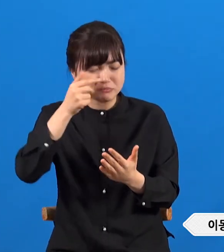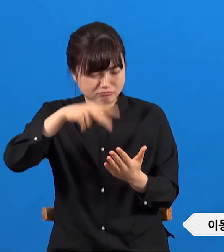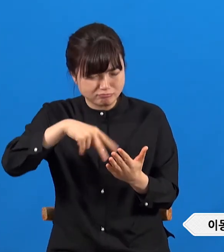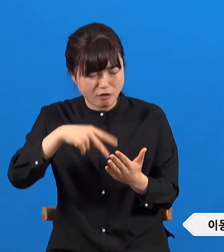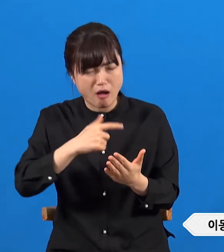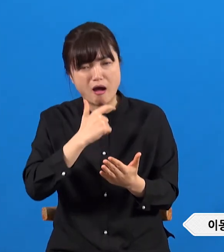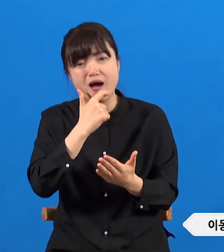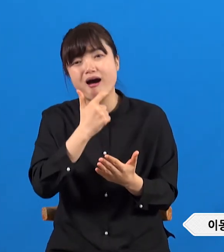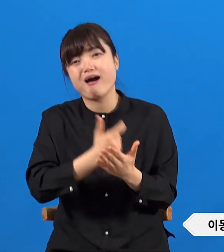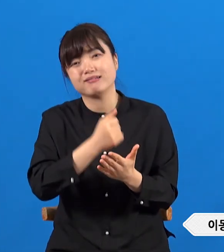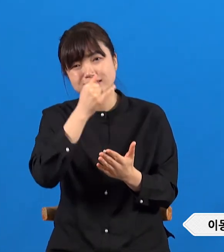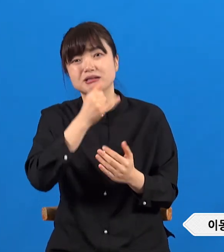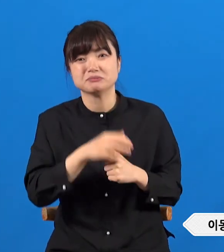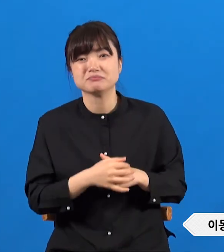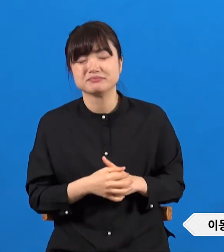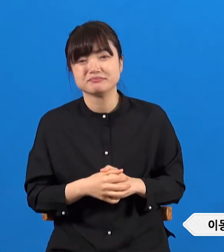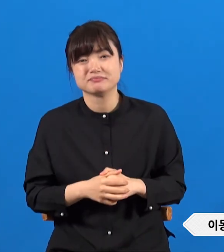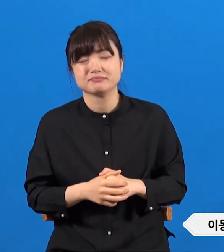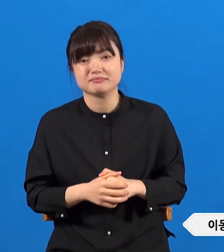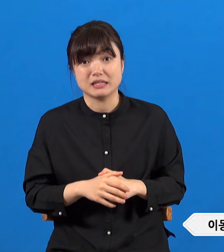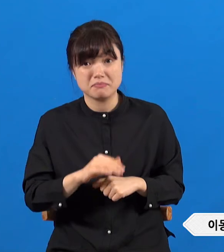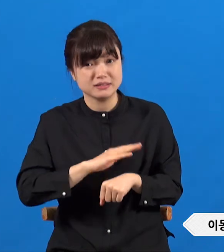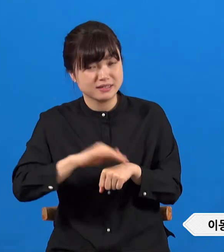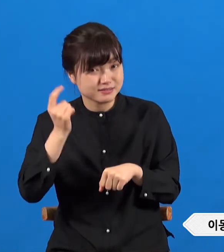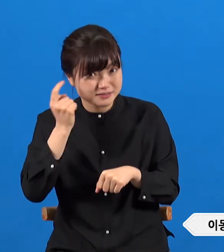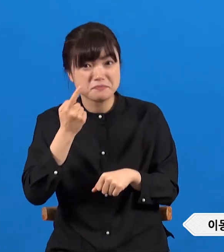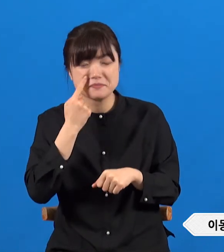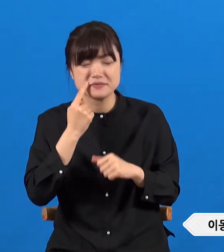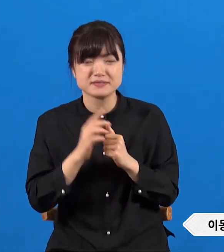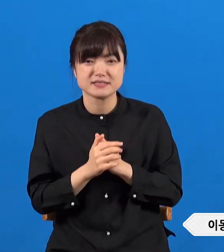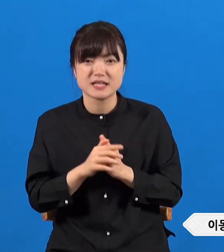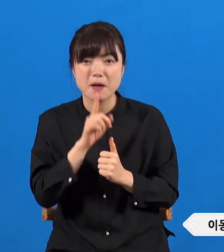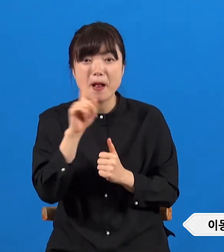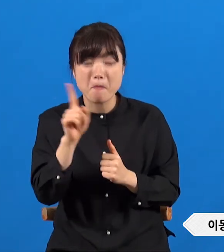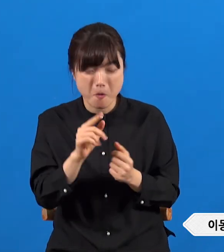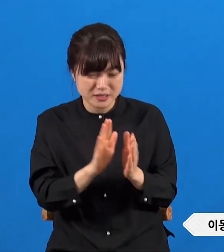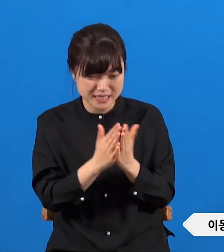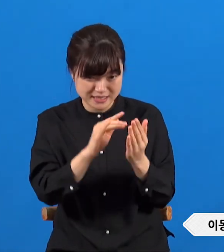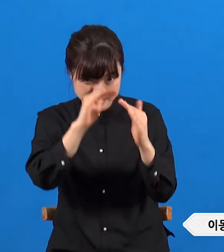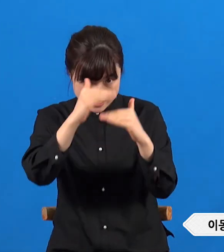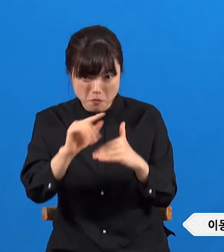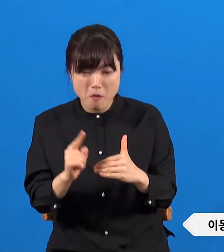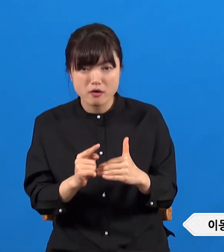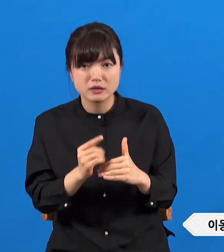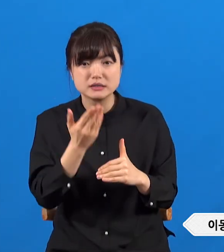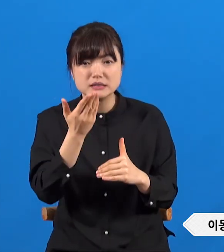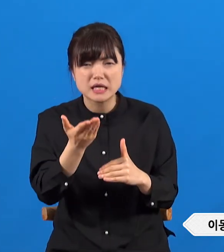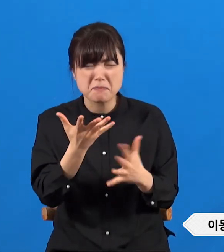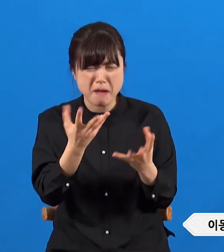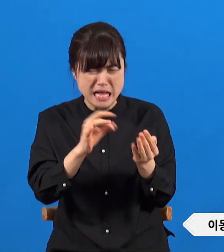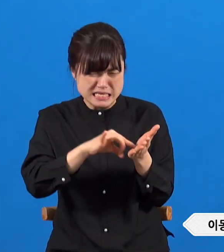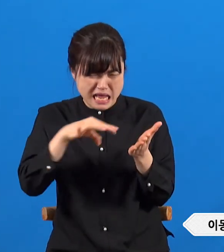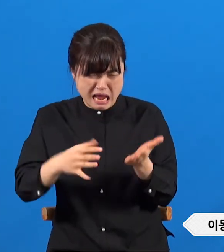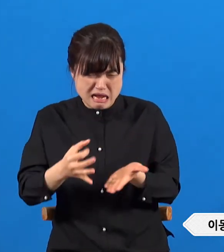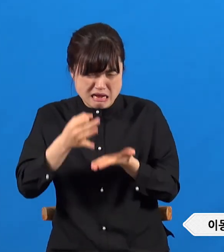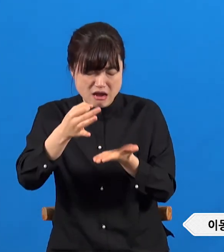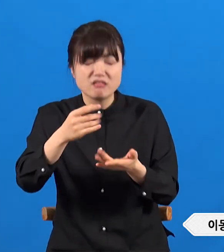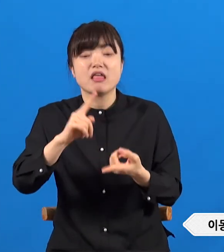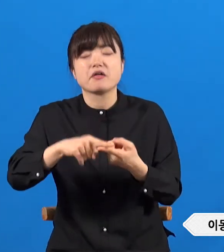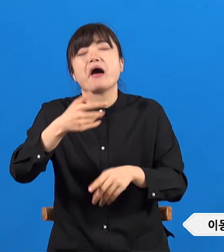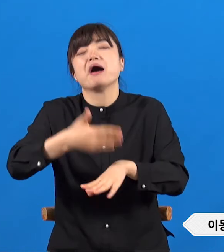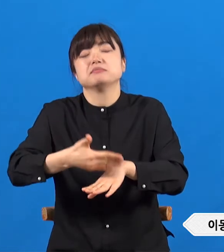깊은 감동을 경험했던 적이 있습니다. 한번 들어보세요. 이렇게 말했습니다. 당신이 많은 세금을 내야